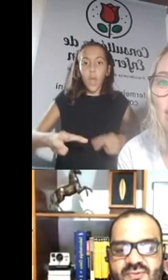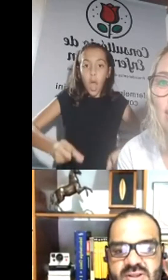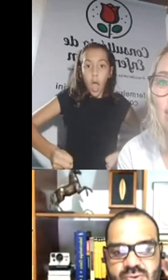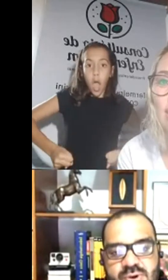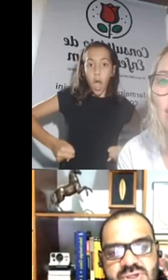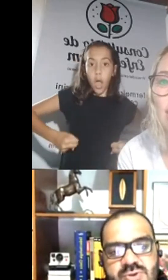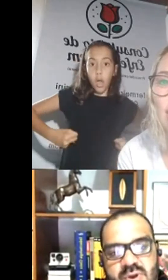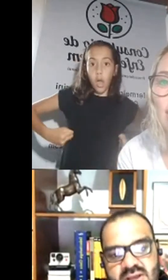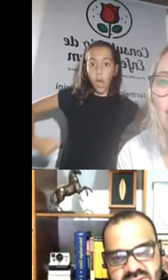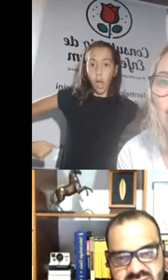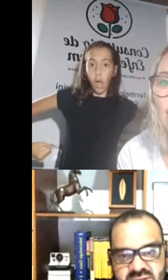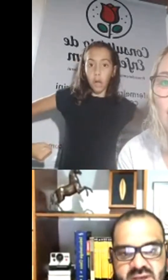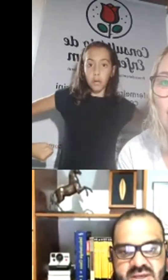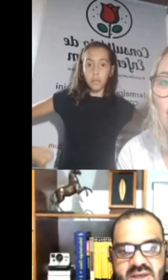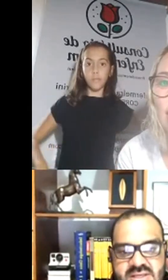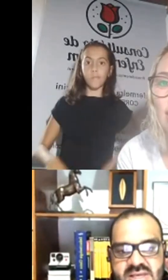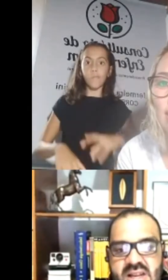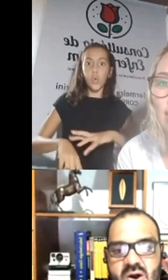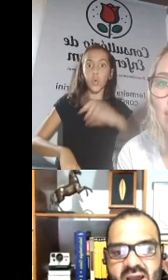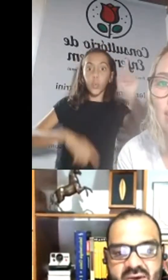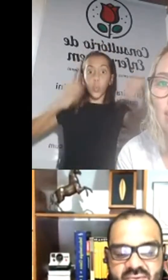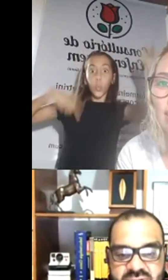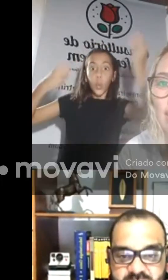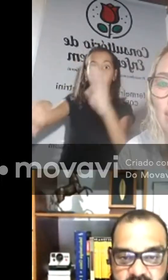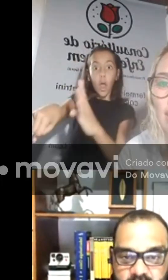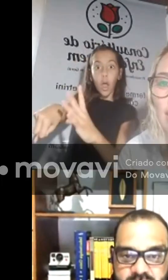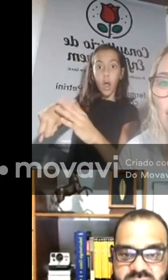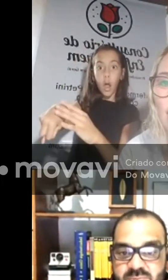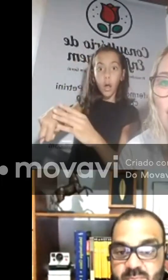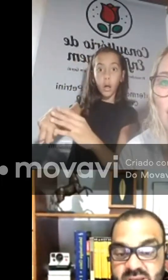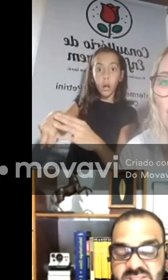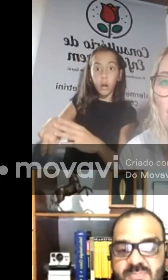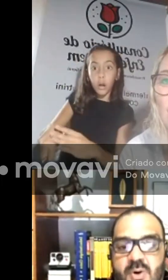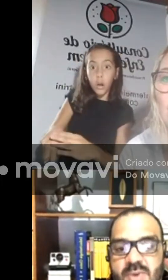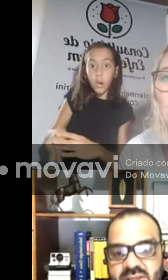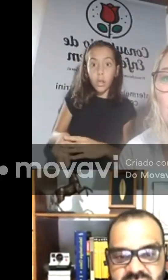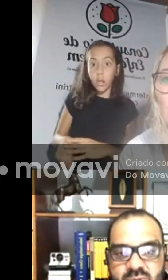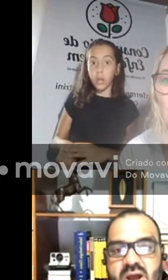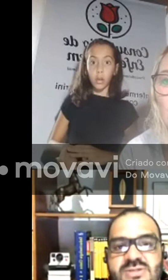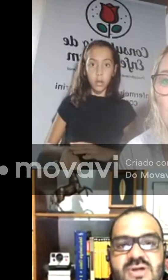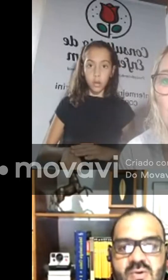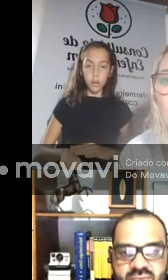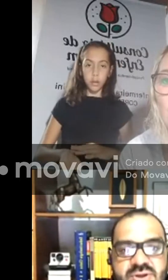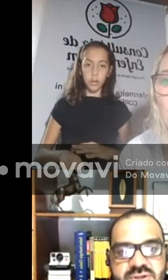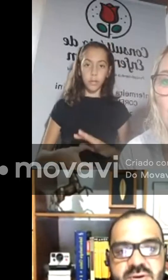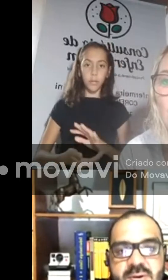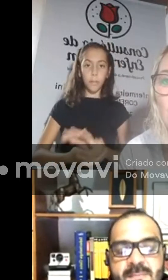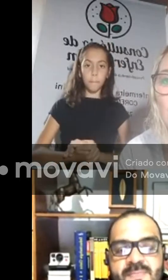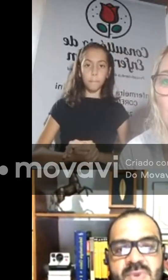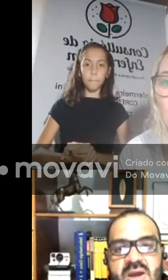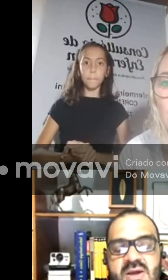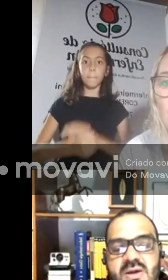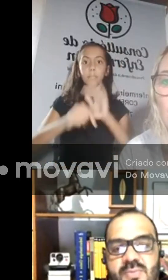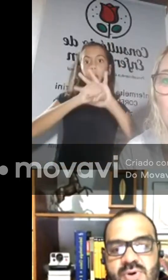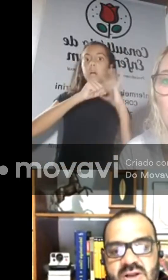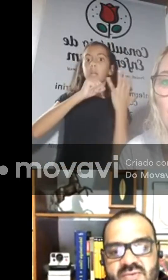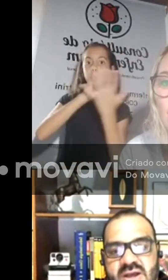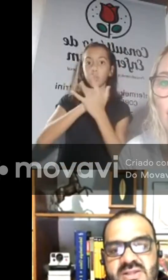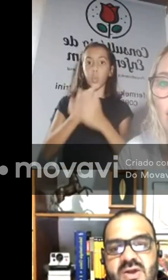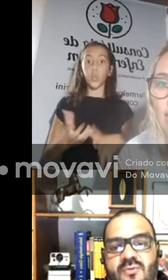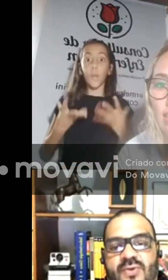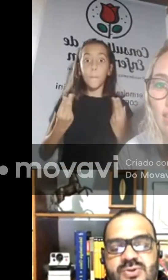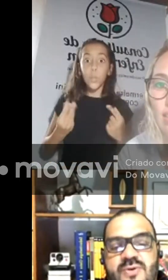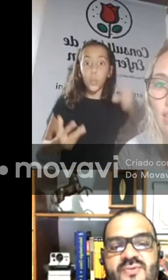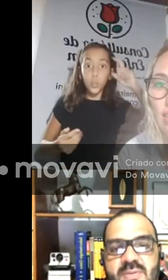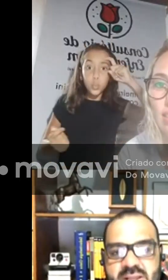vários fatores de doenças, e ele é um agravante para muitos, principalmente no caso da Covid, né? Porque ele vai